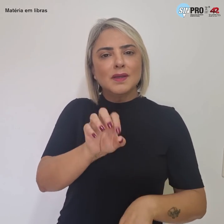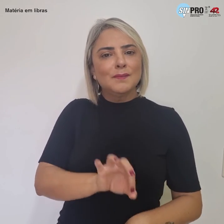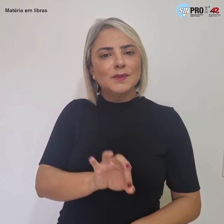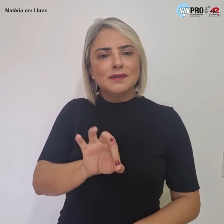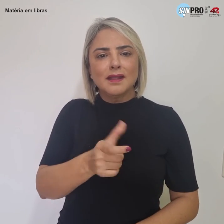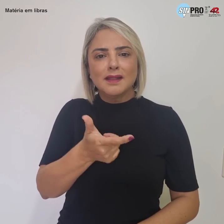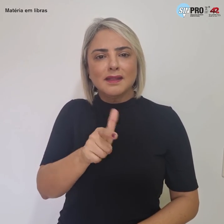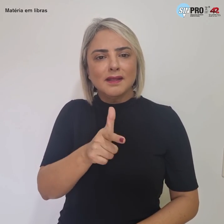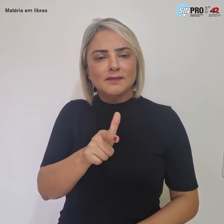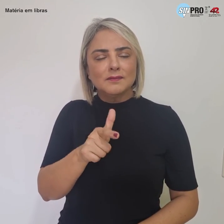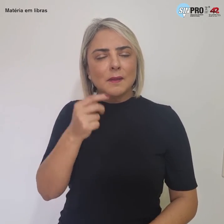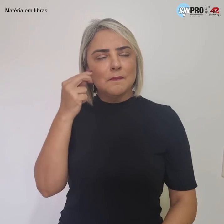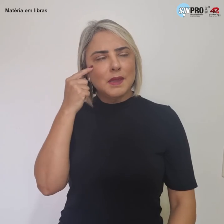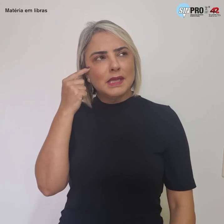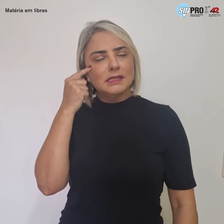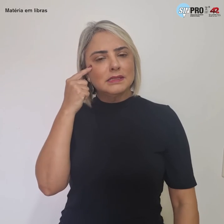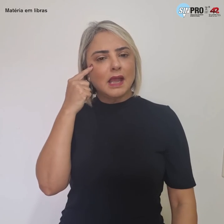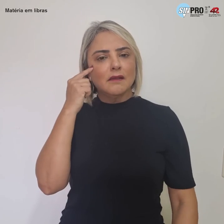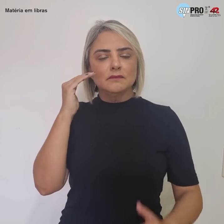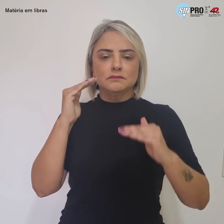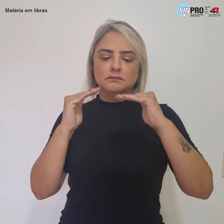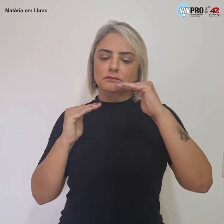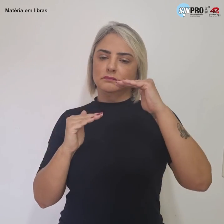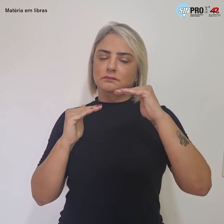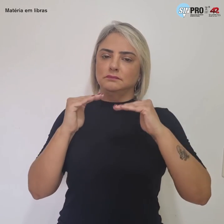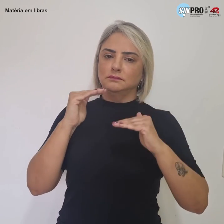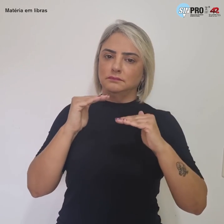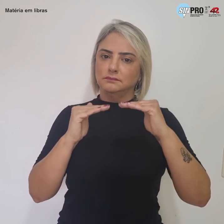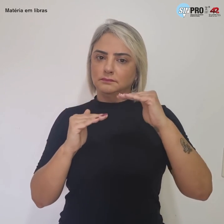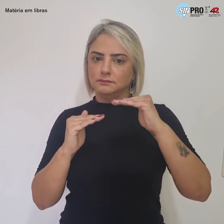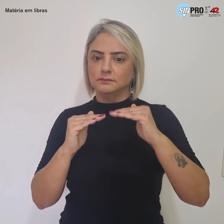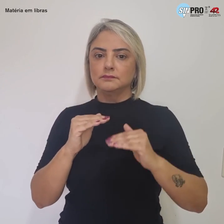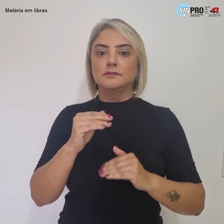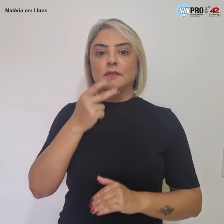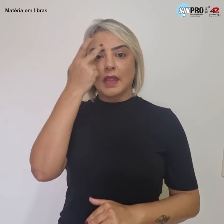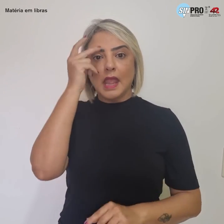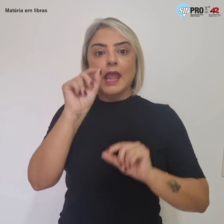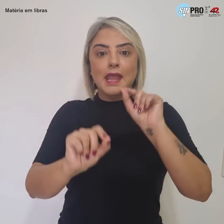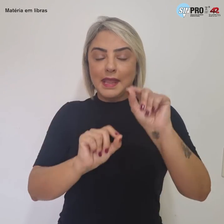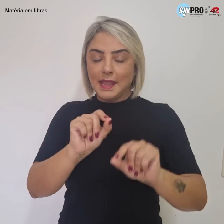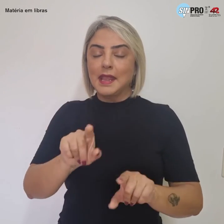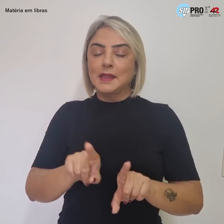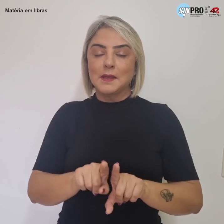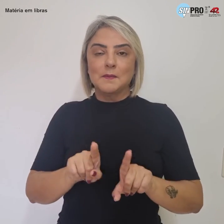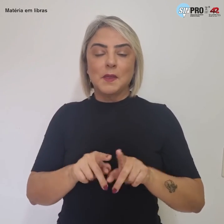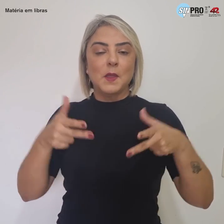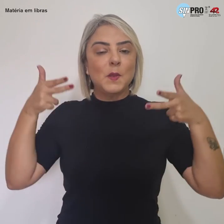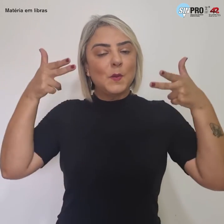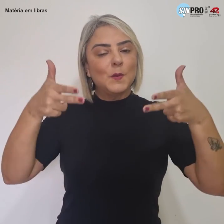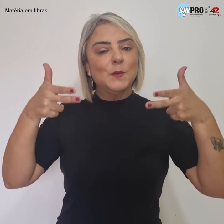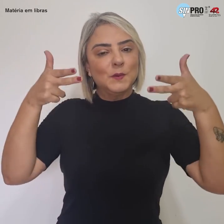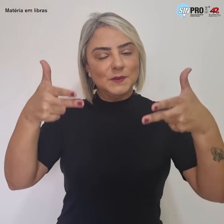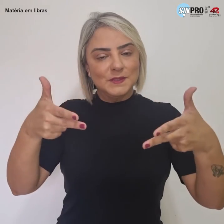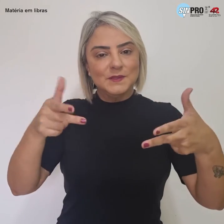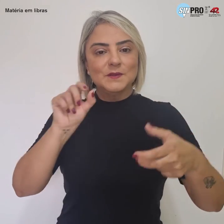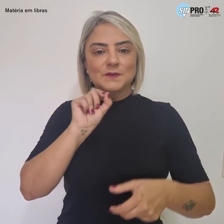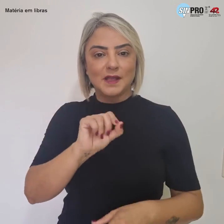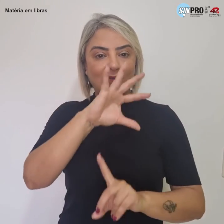exercitavam o equilíbrio. Quem também curtiu muito a exposição foram